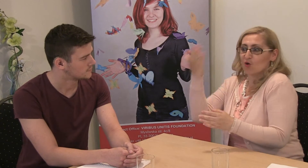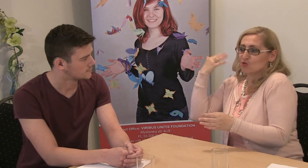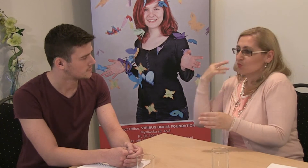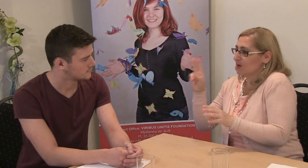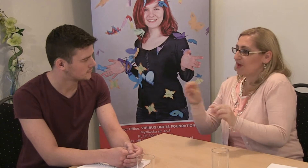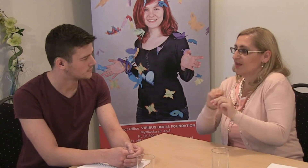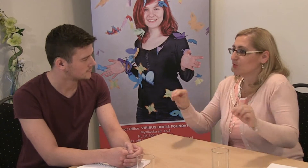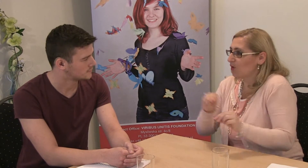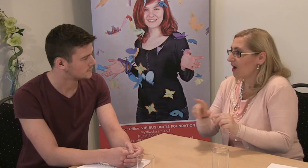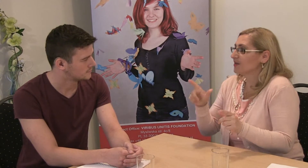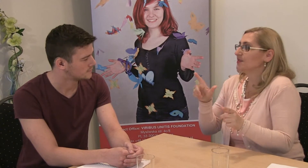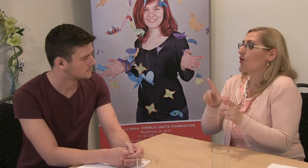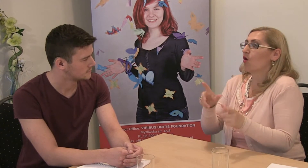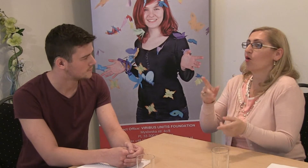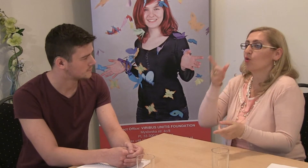novinarstvom, sa predavanjem.